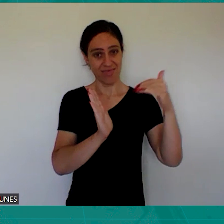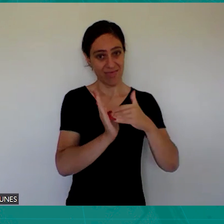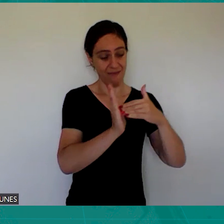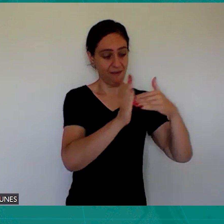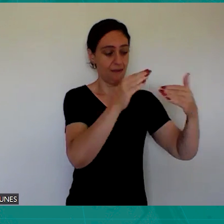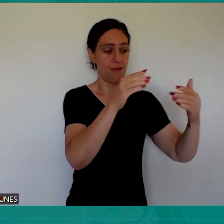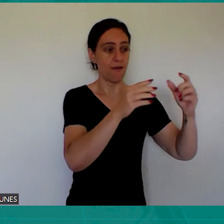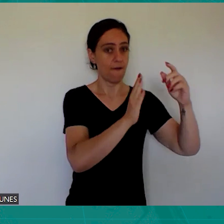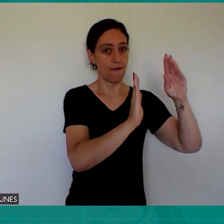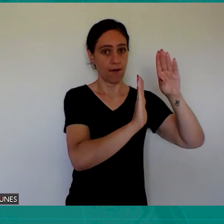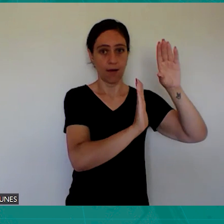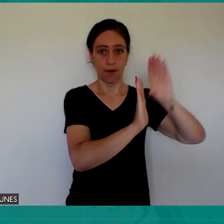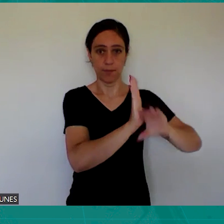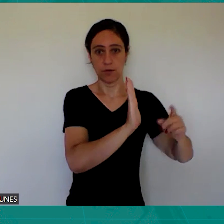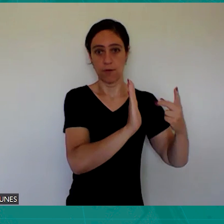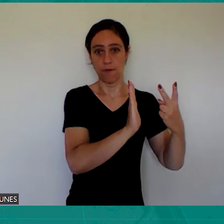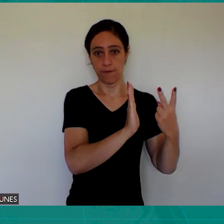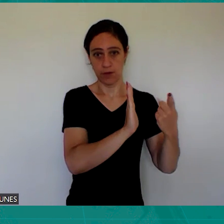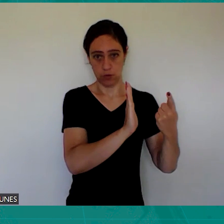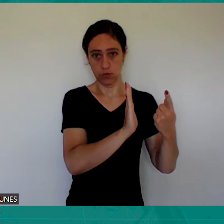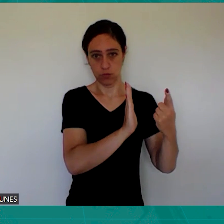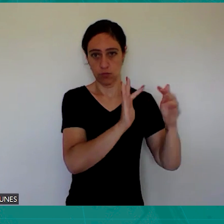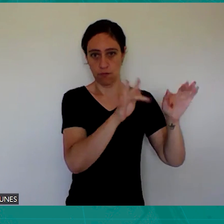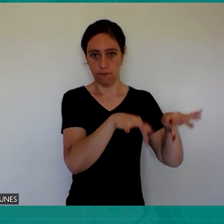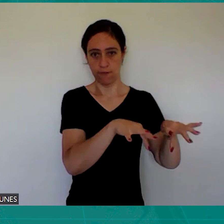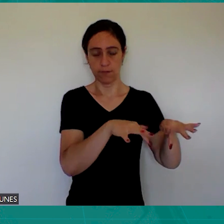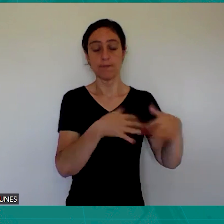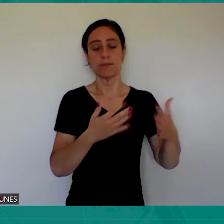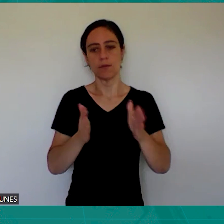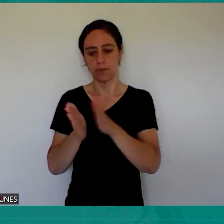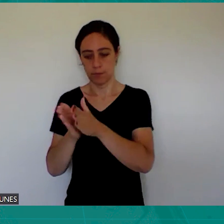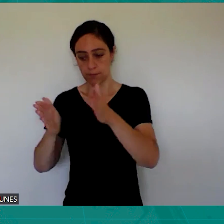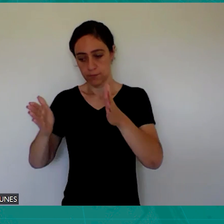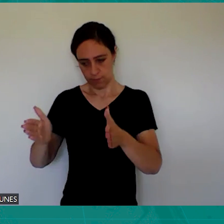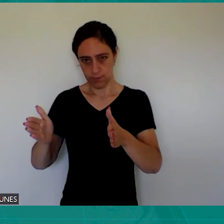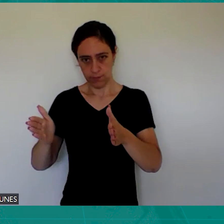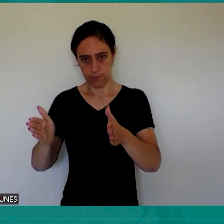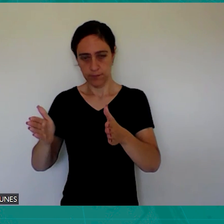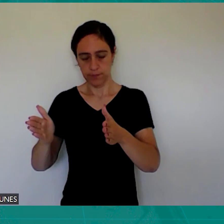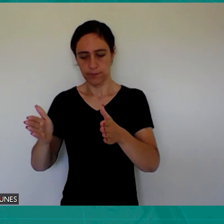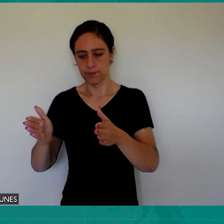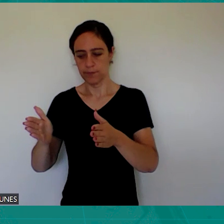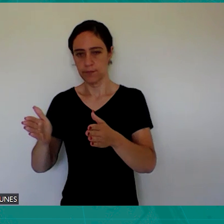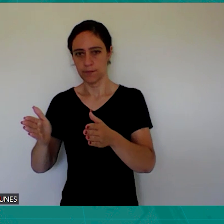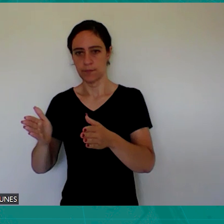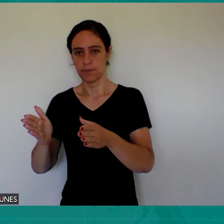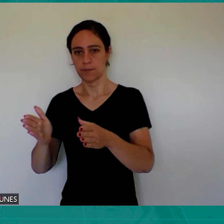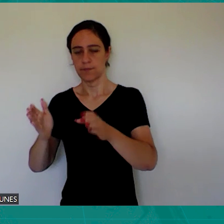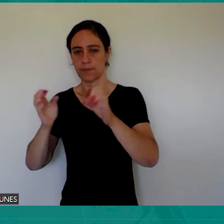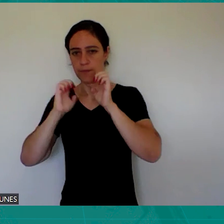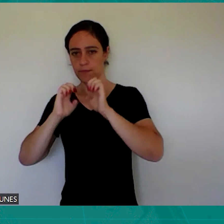21, final. Então são duas sessões. A primeira sessão do Evangelho de João